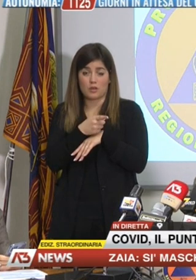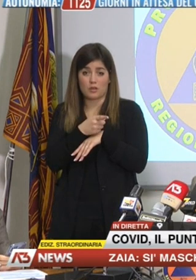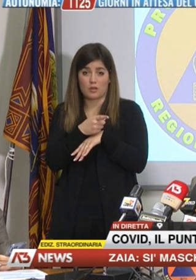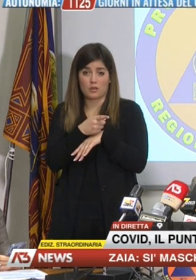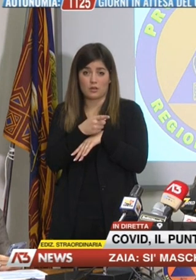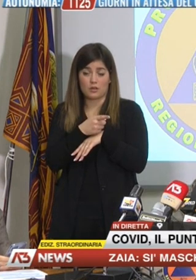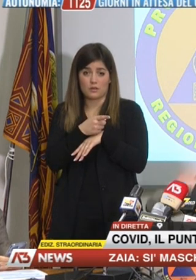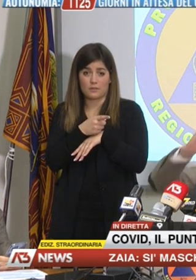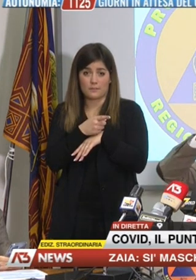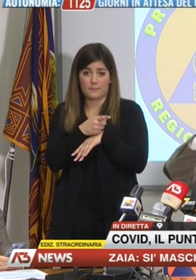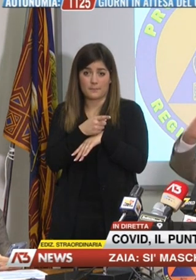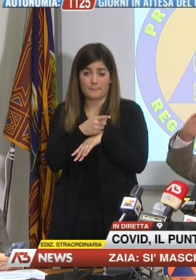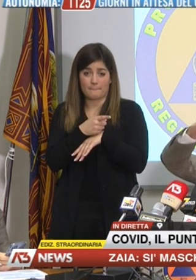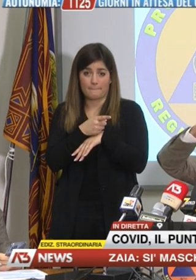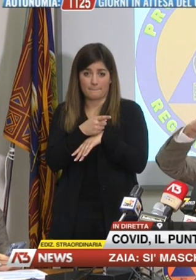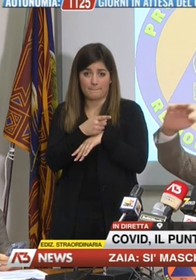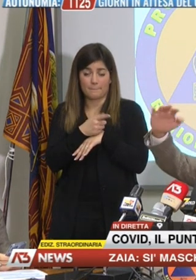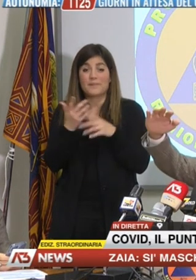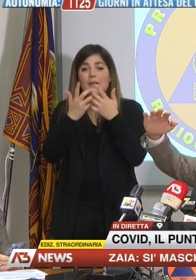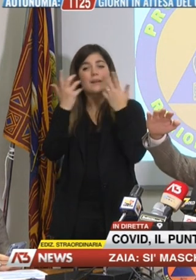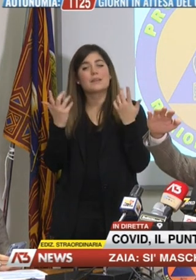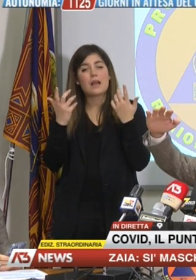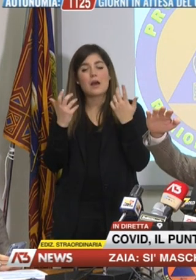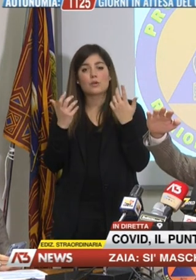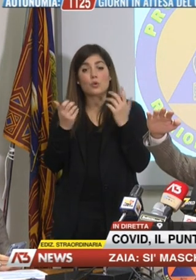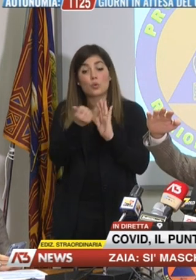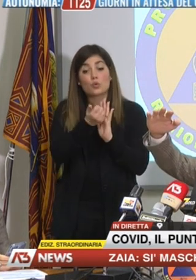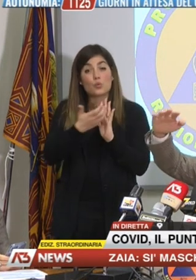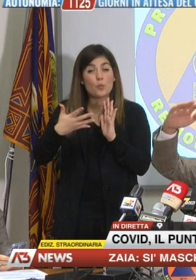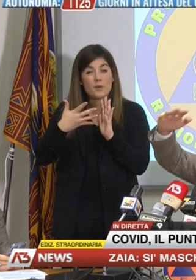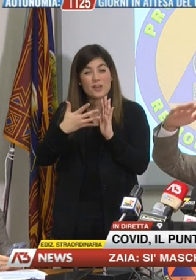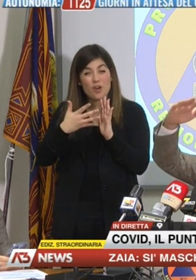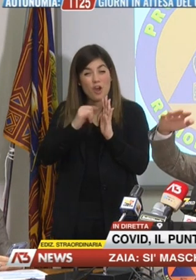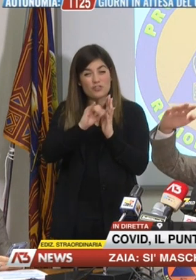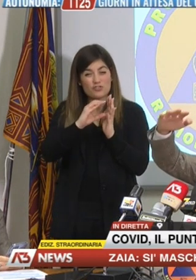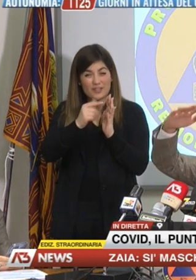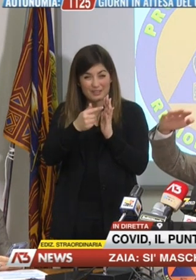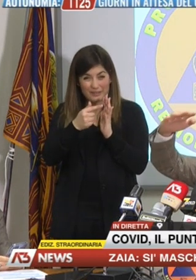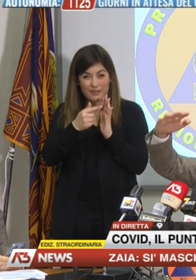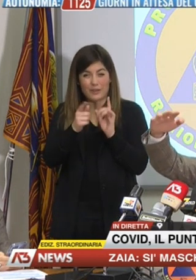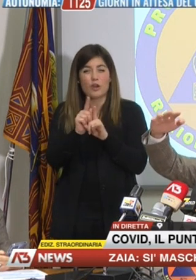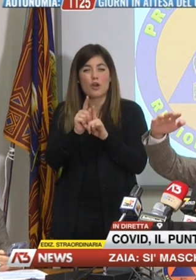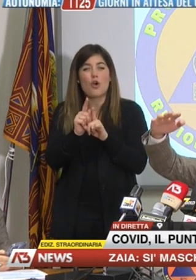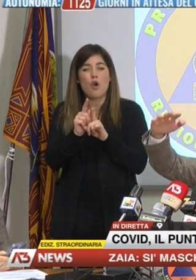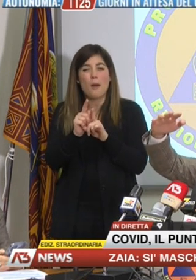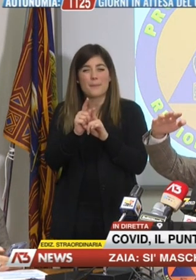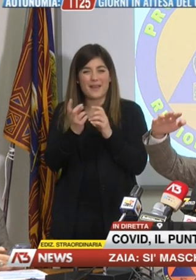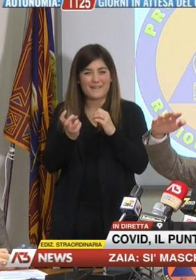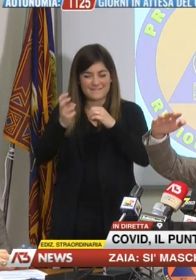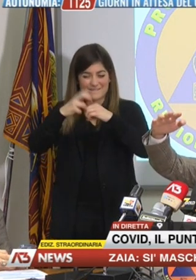un presupposto che oltre un numero di CT, oltre a una carica virale,